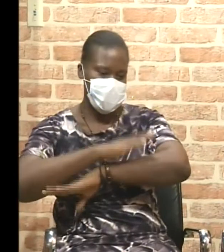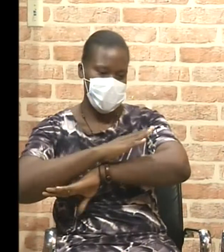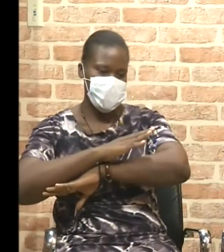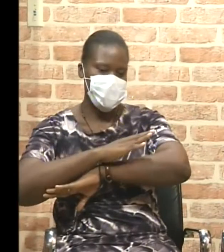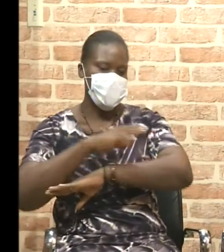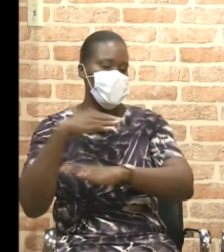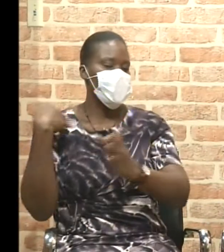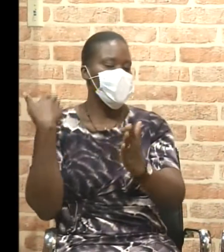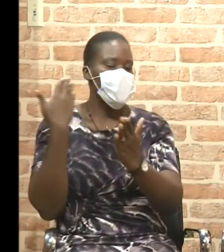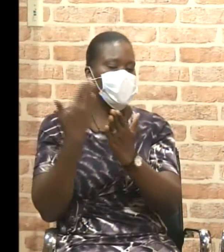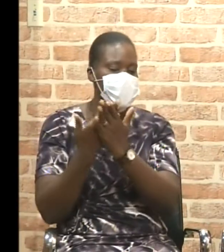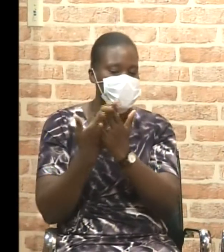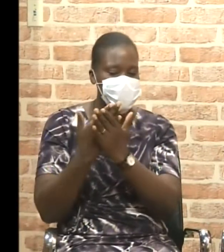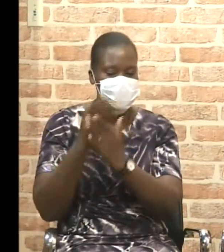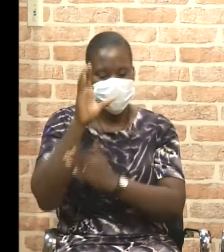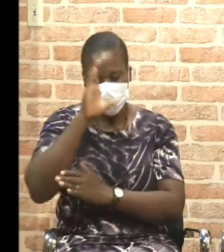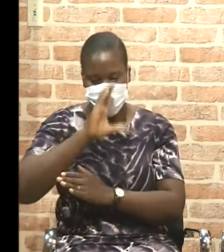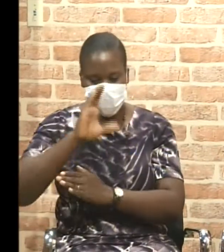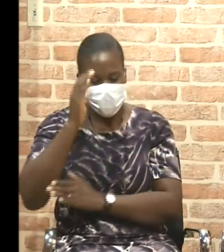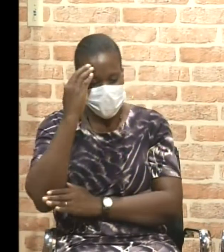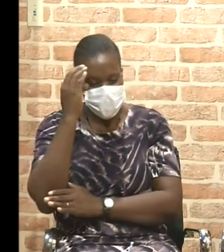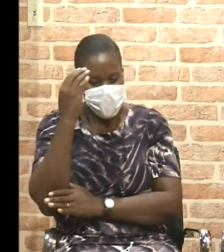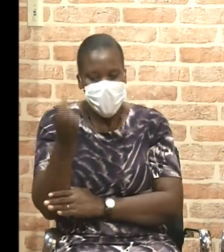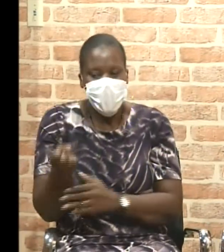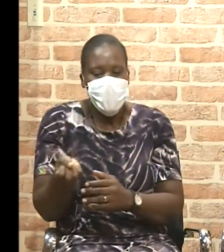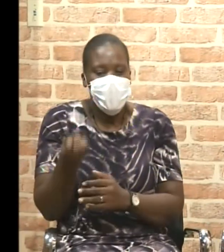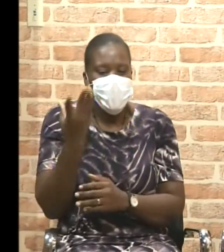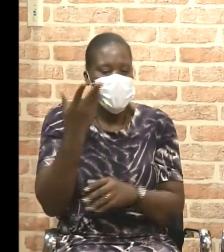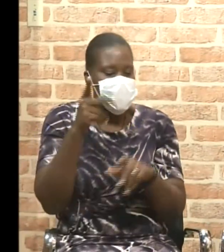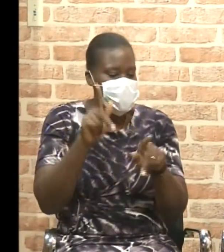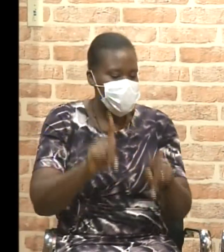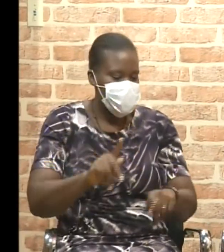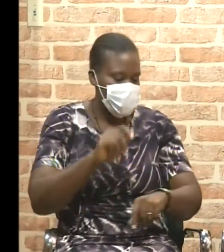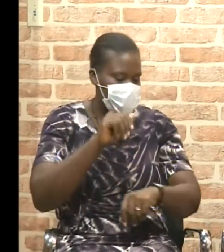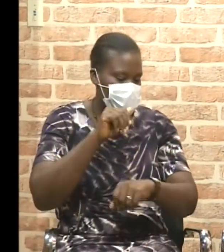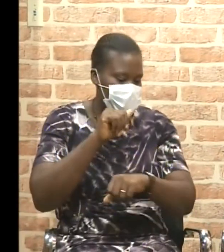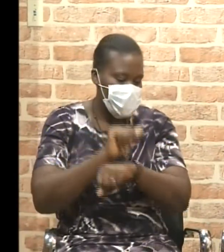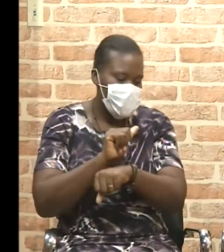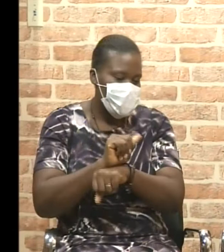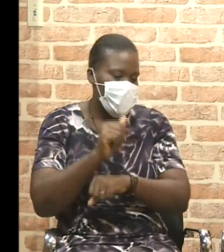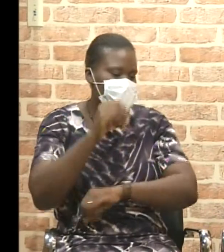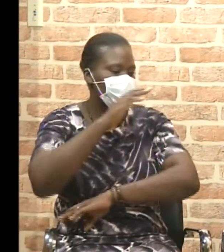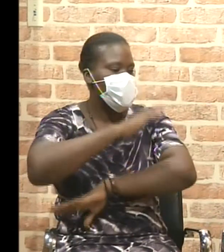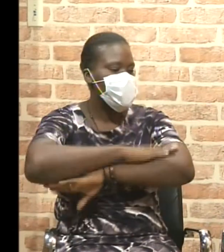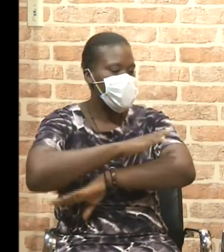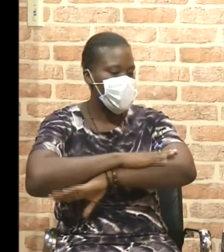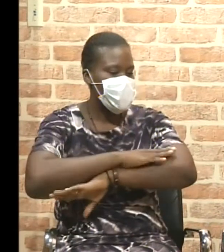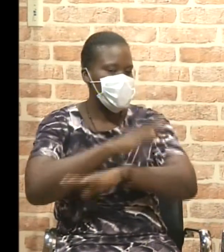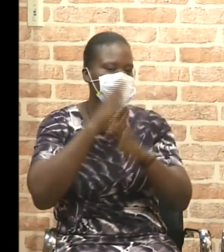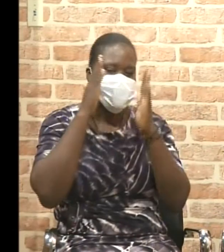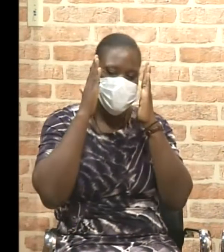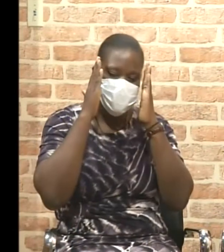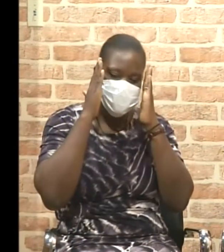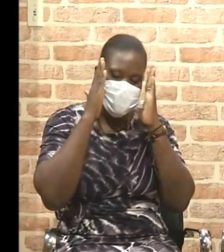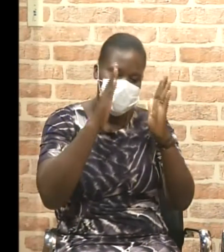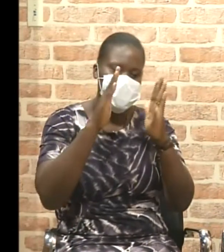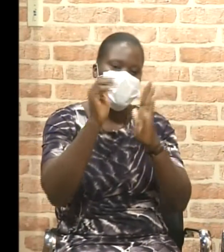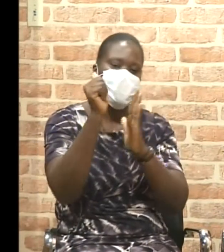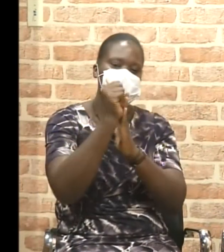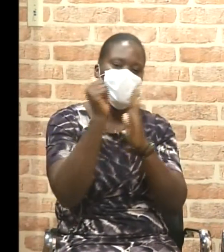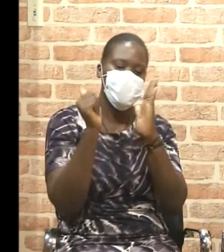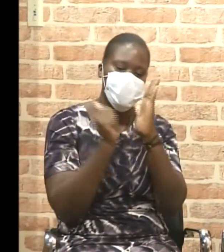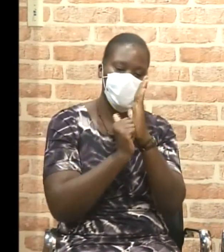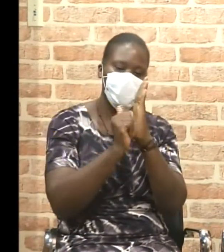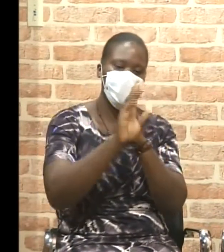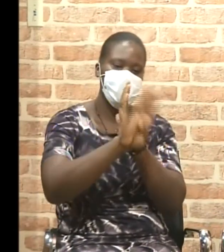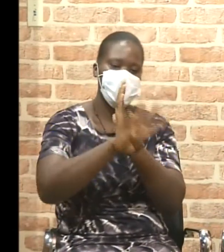de monde qui a travaillé, mais il n'y a pas en pile. Et c'est une bagaille tout qui est important pour nous. C'est focus sur l'article 44 loi sur